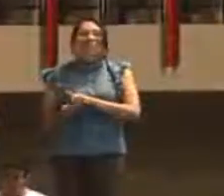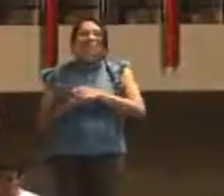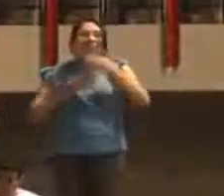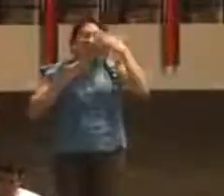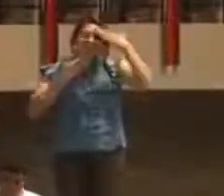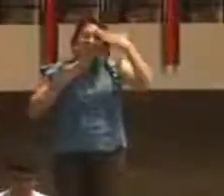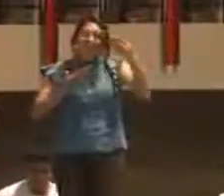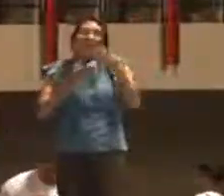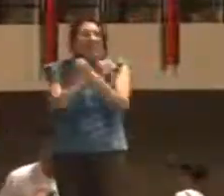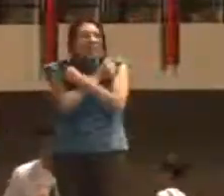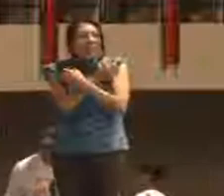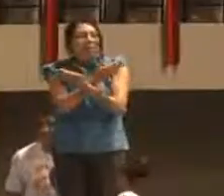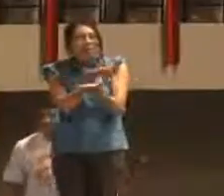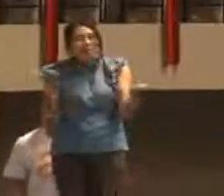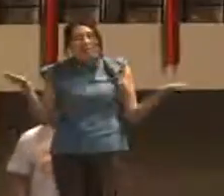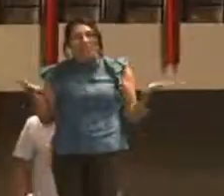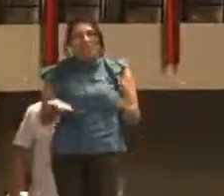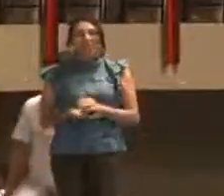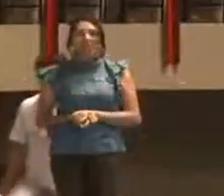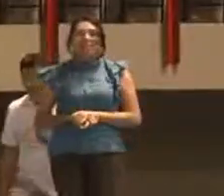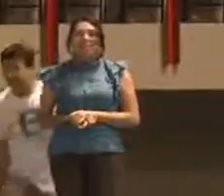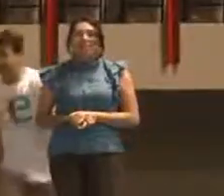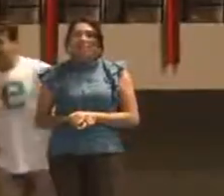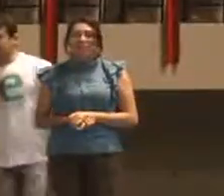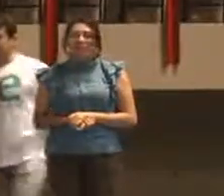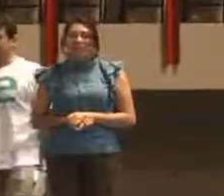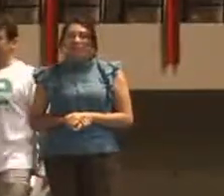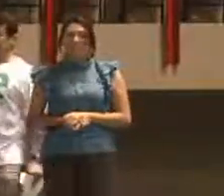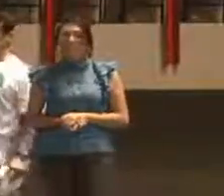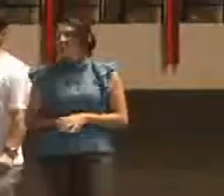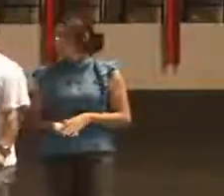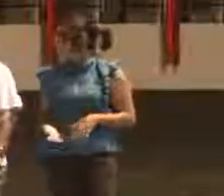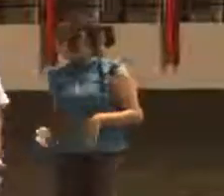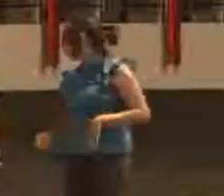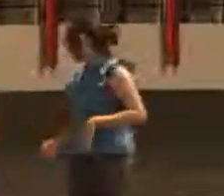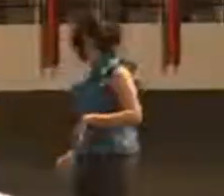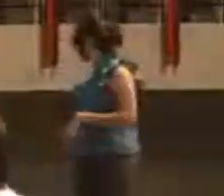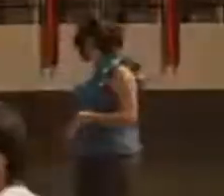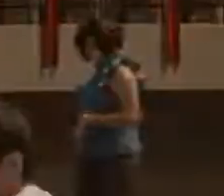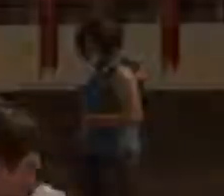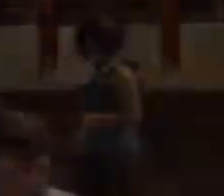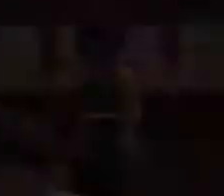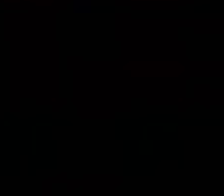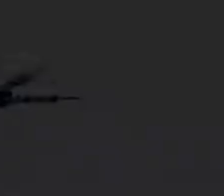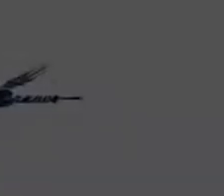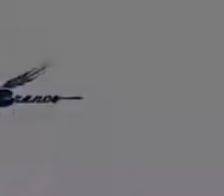abraço, pessoal, tá? Até a próxima, se Deus quiser. Tchau para vocês. Boa noite.